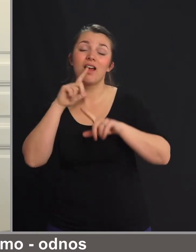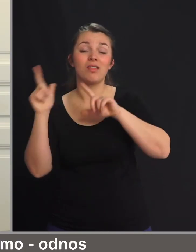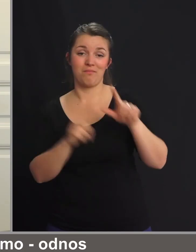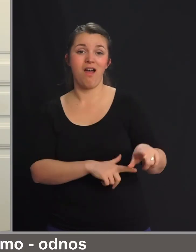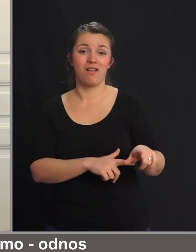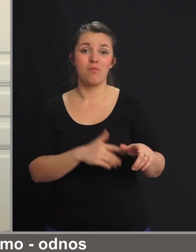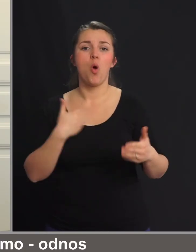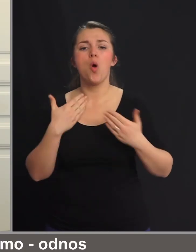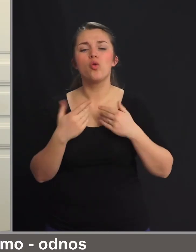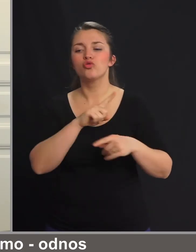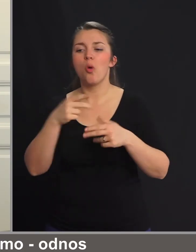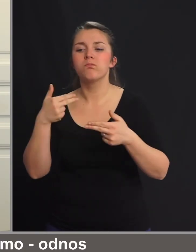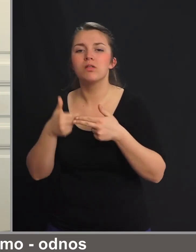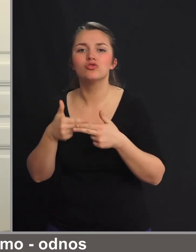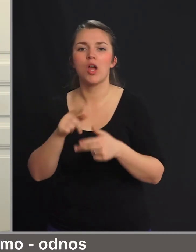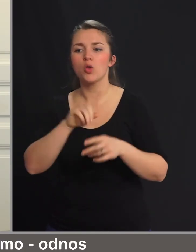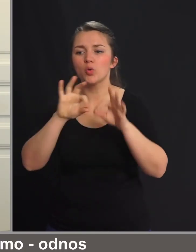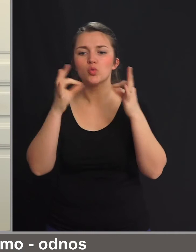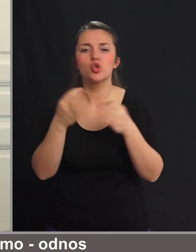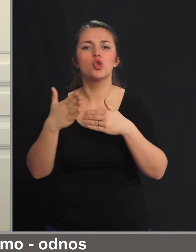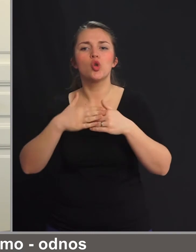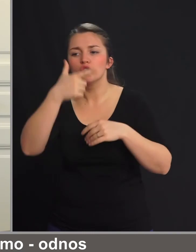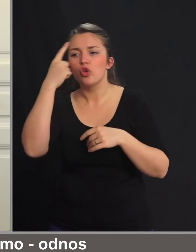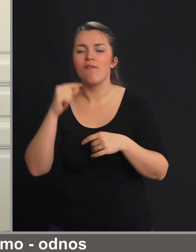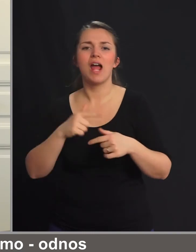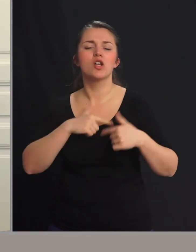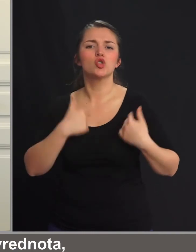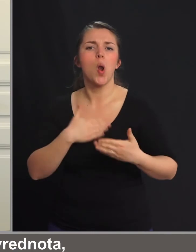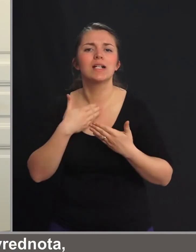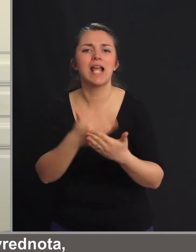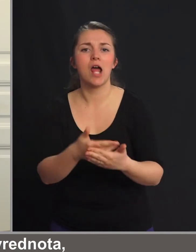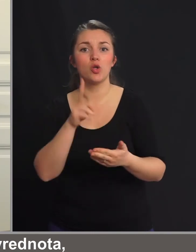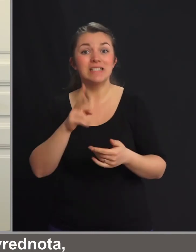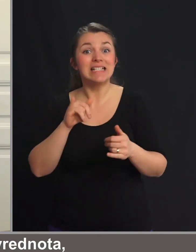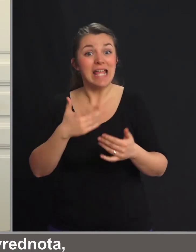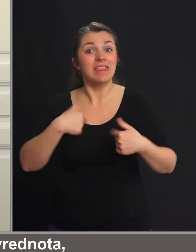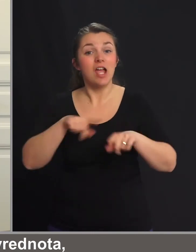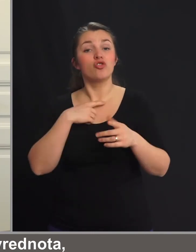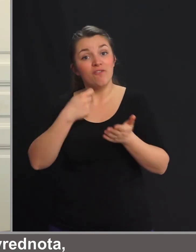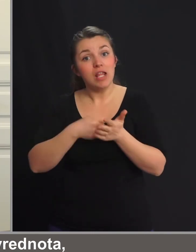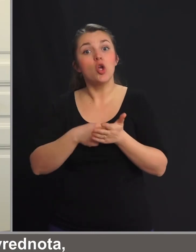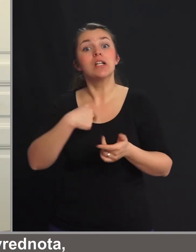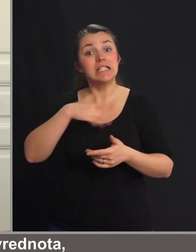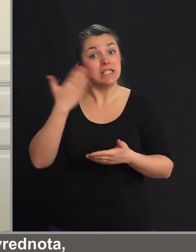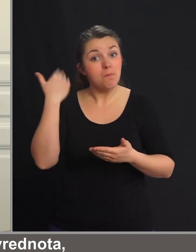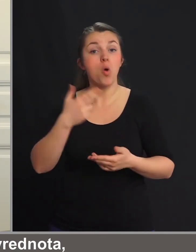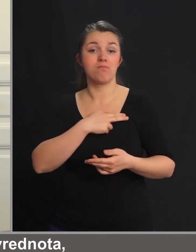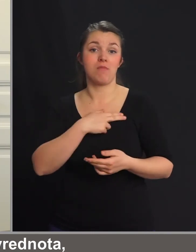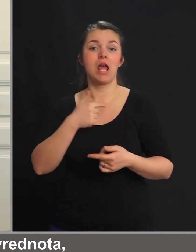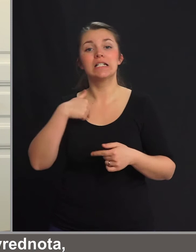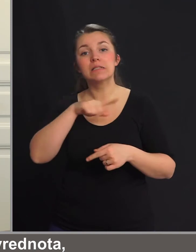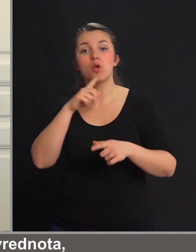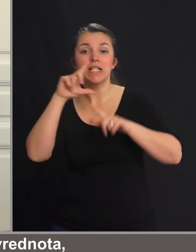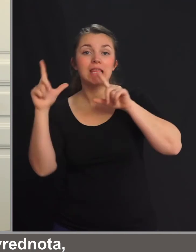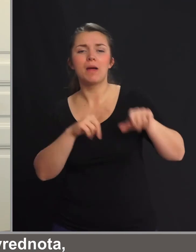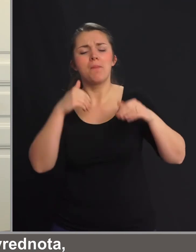Slovenci zanemarjamo. Odnos do bližnjega, do družine, do sočloveka, solidarnost, ki je naša vrednota, ki smo jo imeli